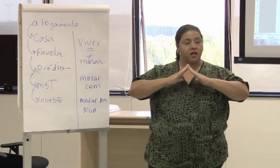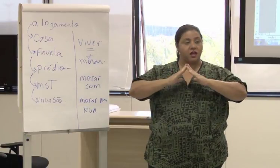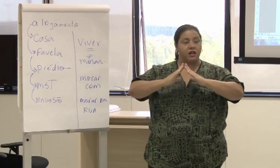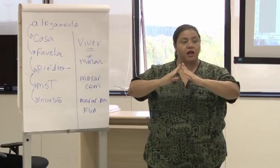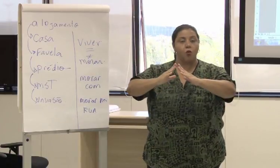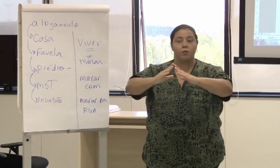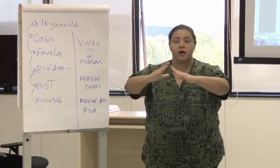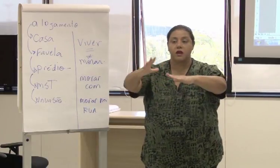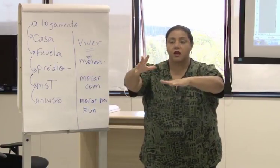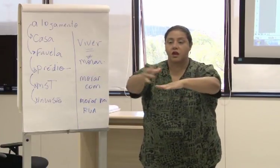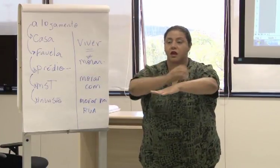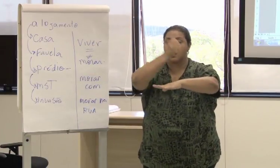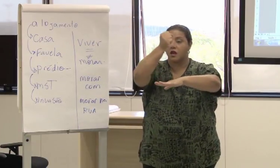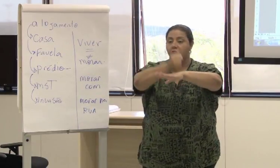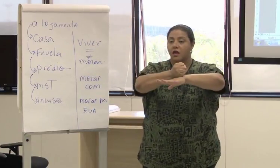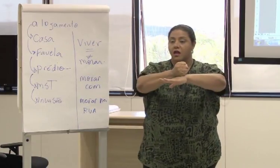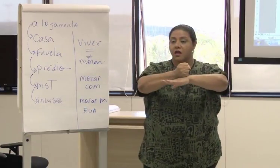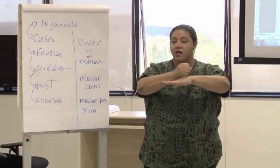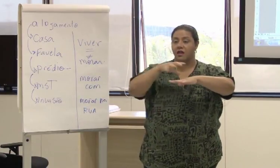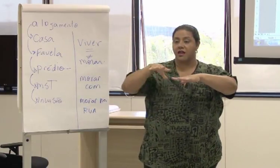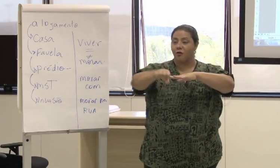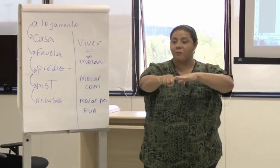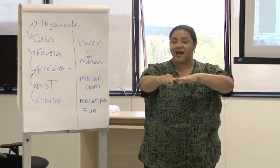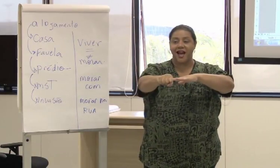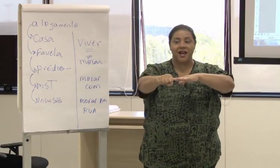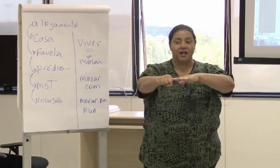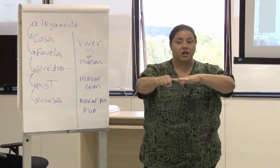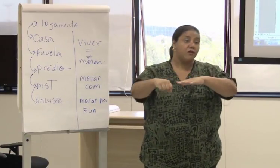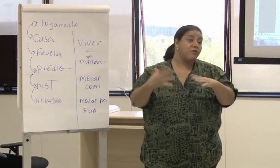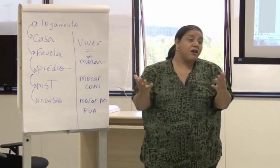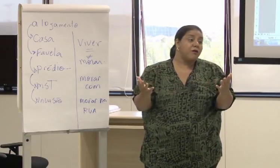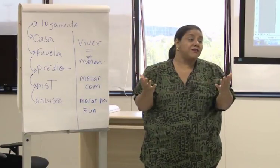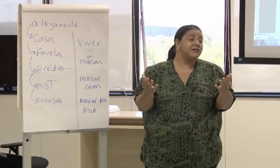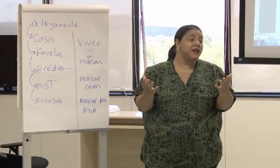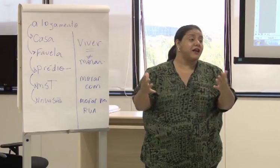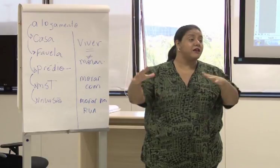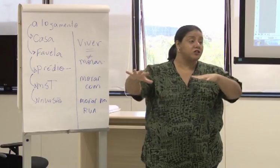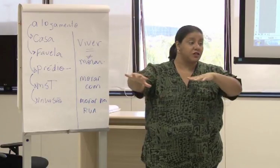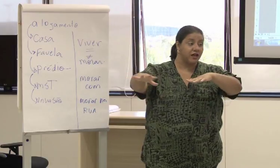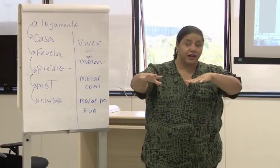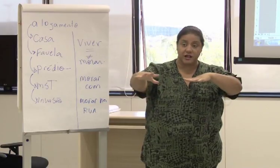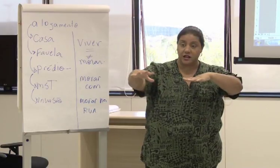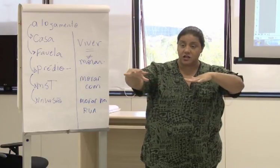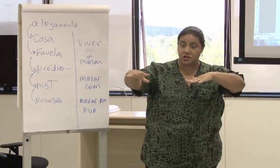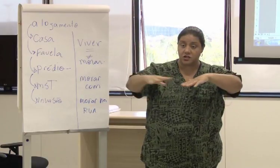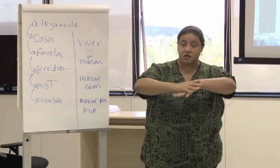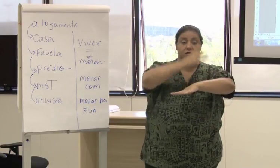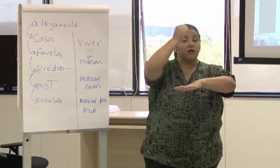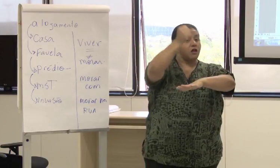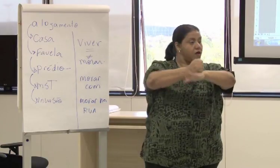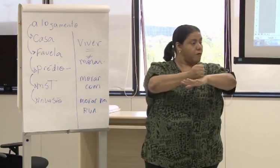O que eu comi? O pegar. Porque o MST já tem a característica de